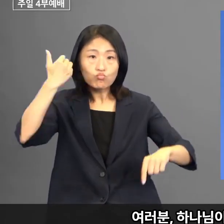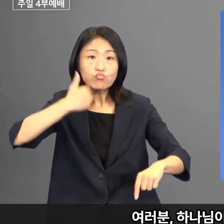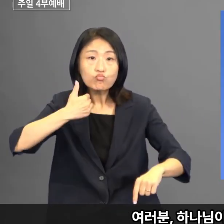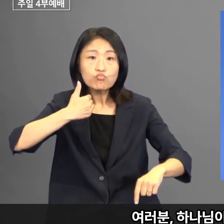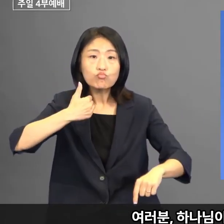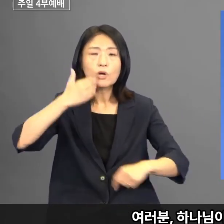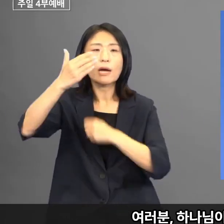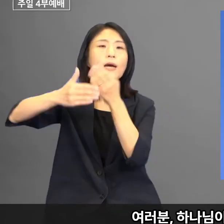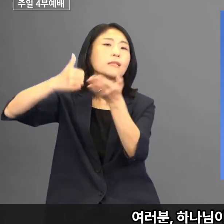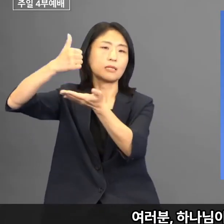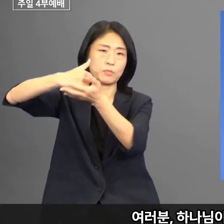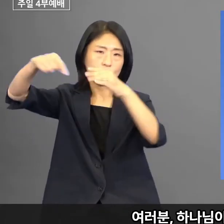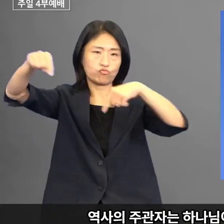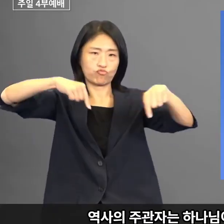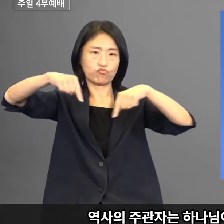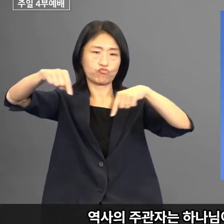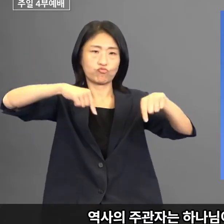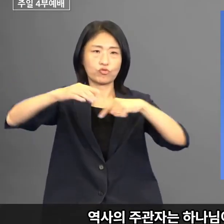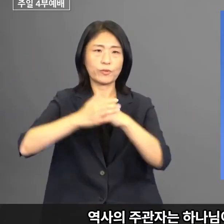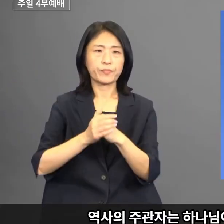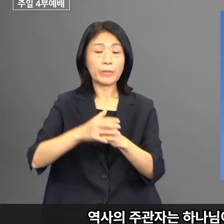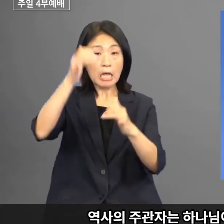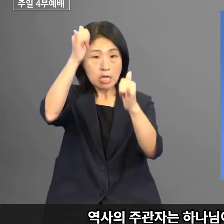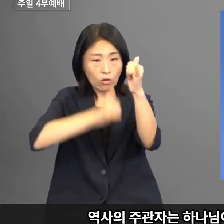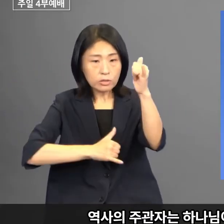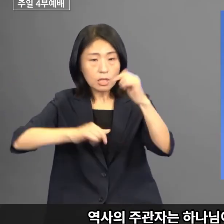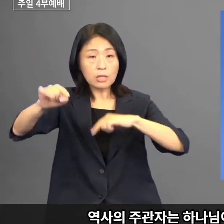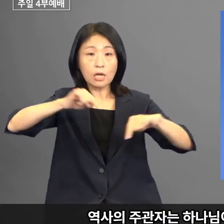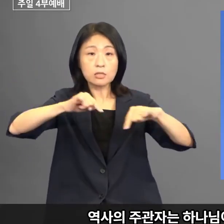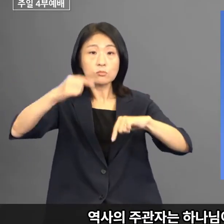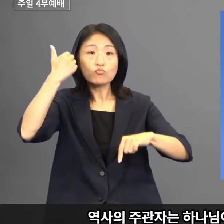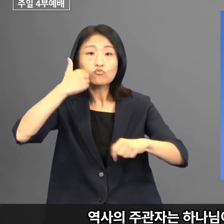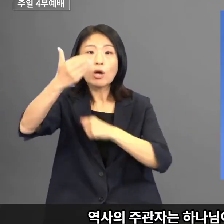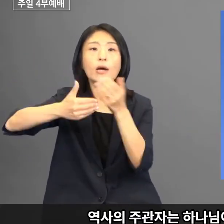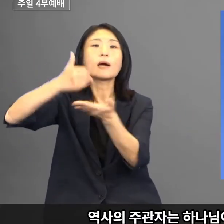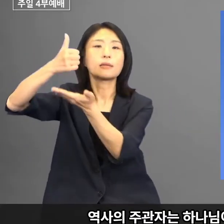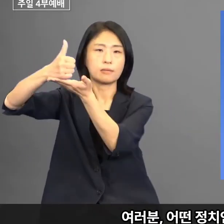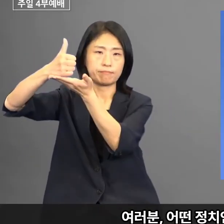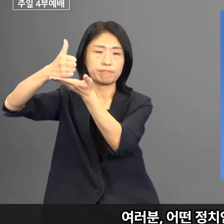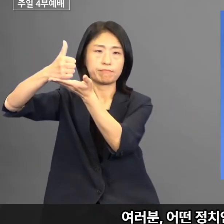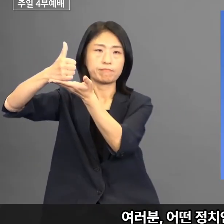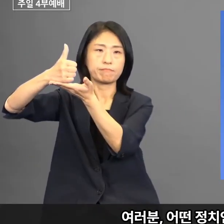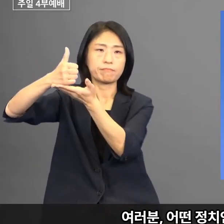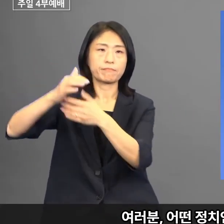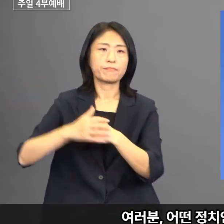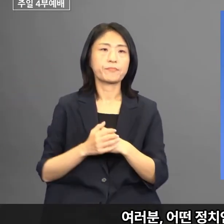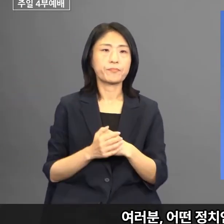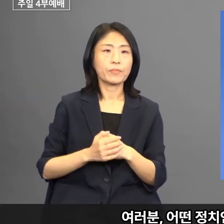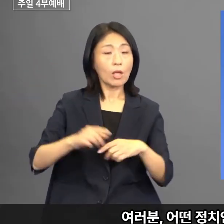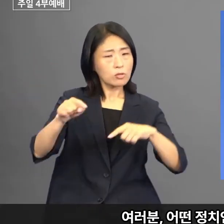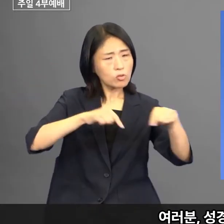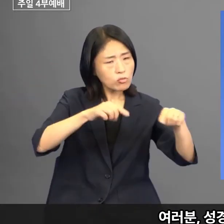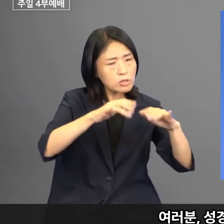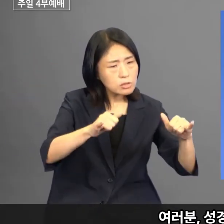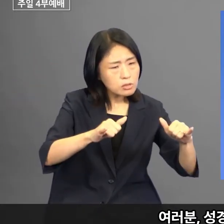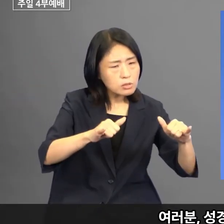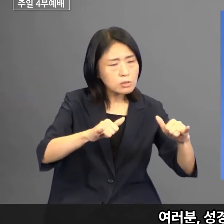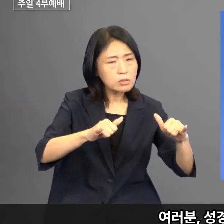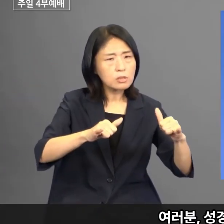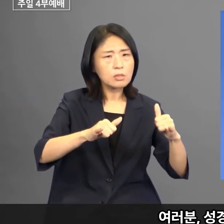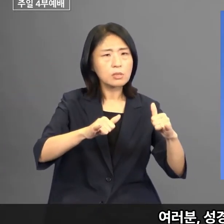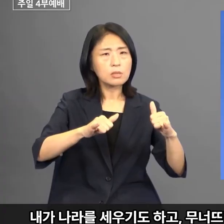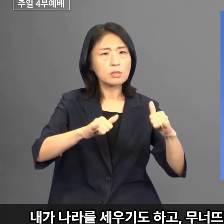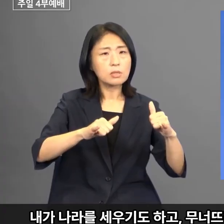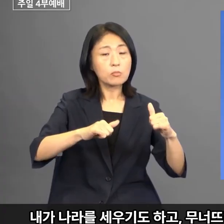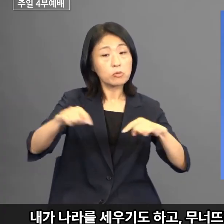여러분, 하나님이 주관하시는 거예요. 역사의 주관자는 하나님이신 줄 믿으시길 축복합니다. 여러분, 어떤 정치인들입니까? 아니에요. 여러분, 성경